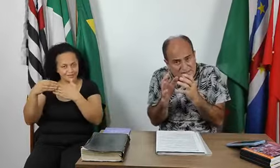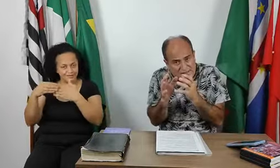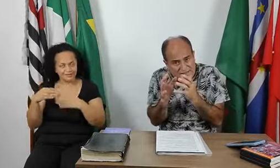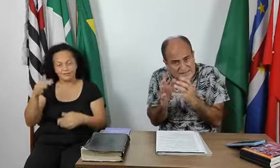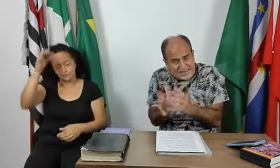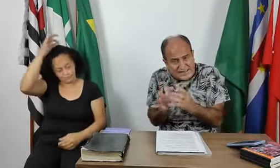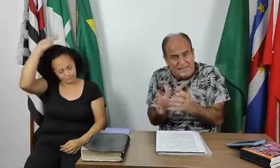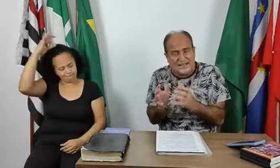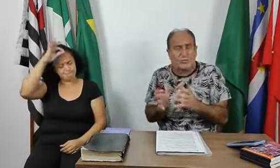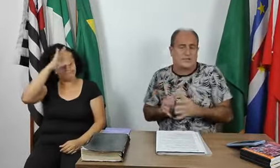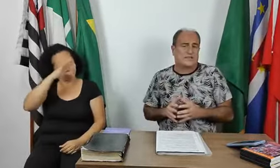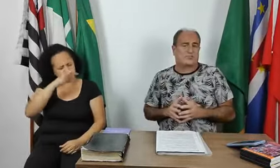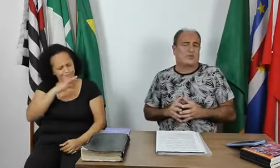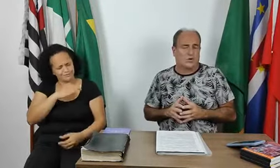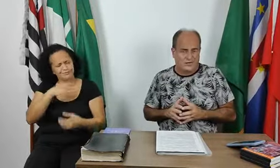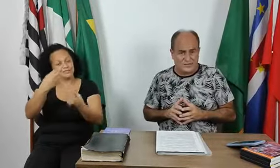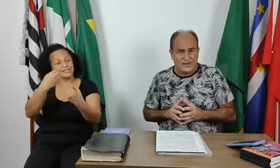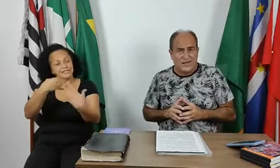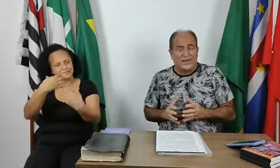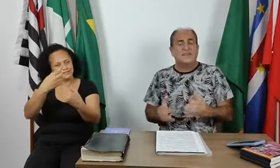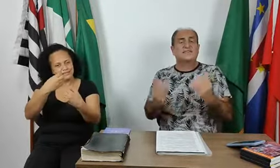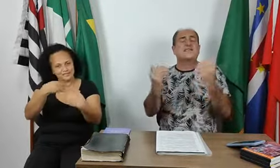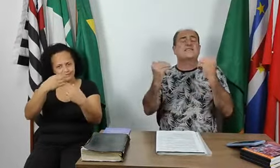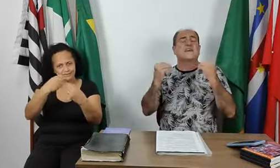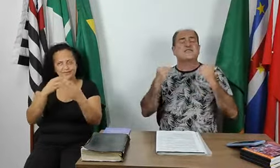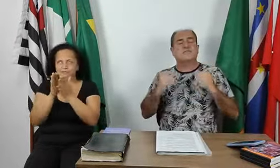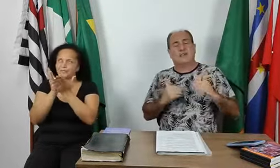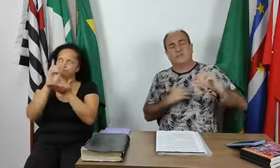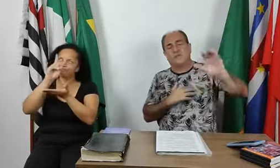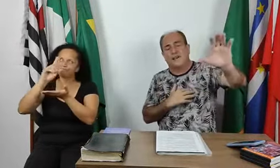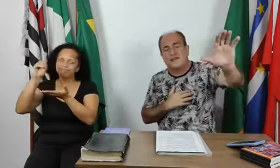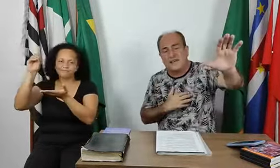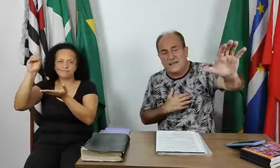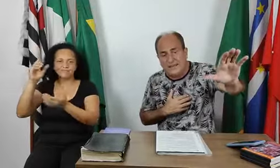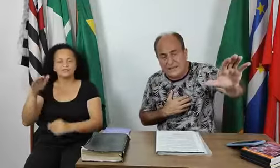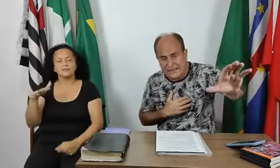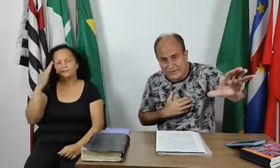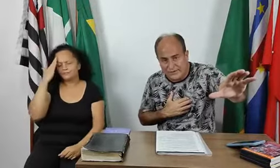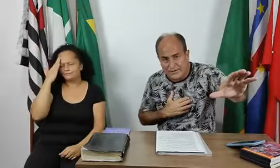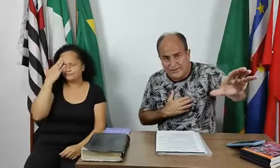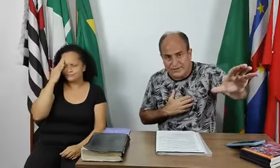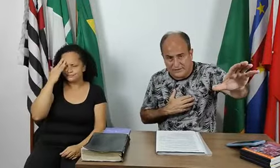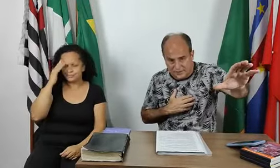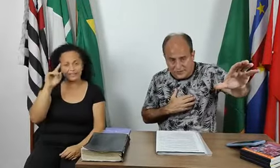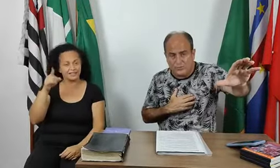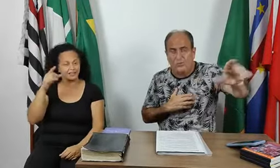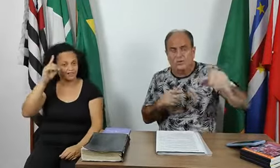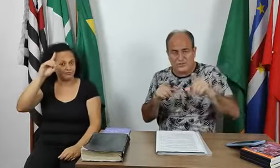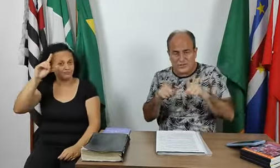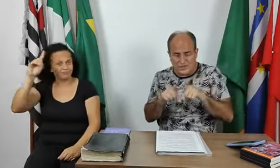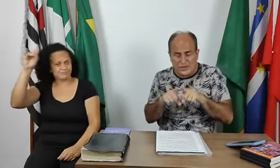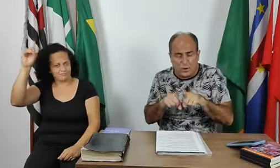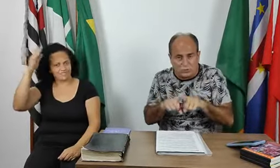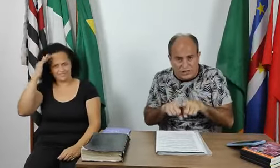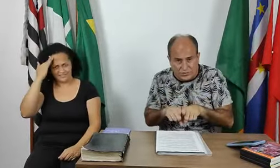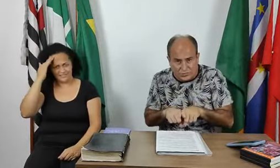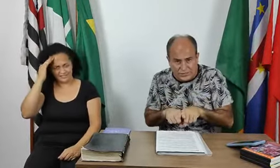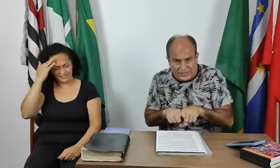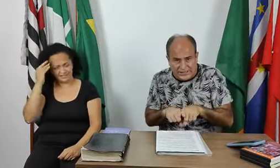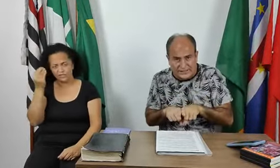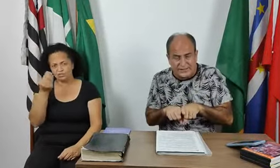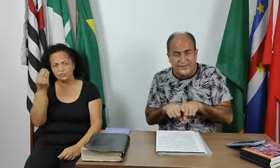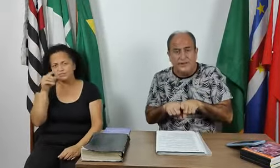nos ensina todas as coisas. Esse entendimento vem dele. Entendeu? Quando você tem comunhão